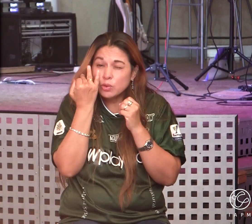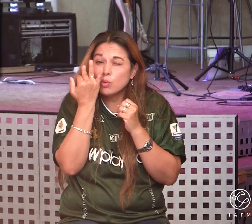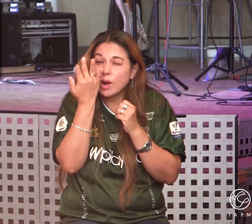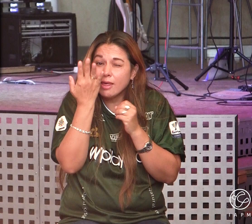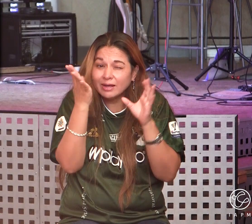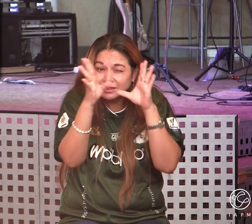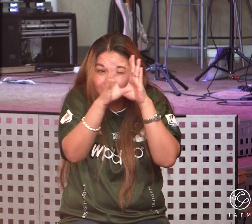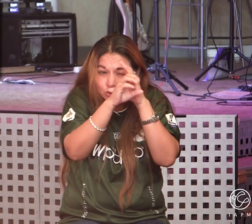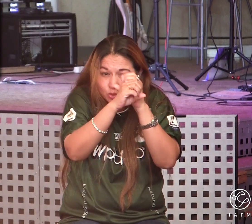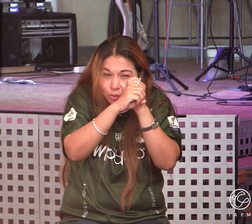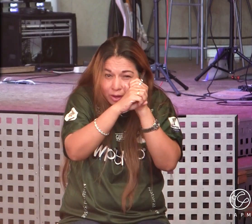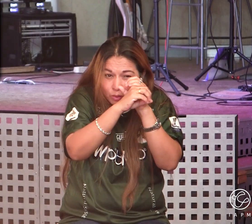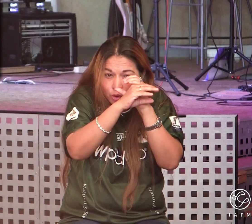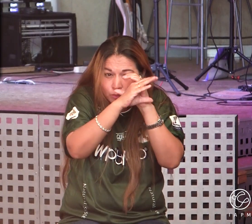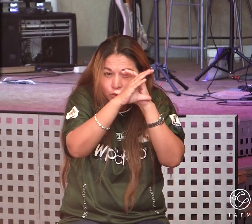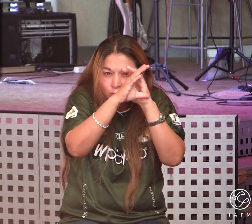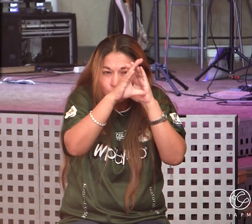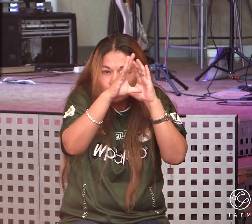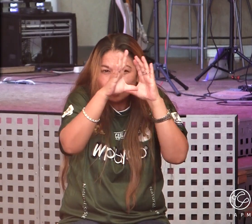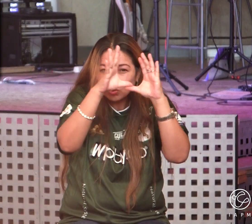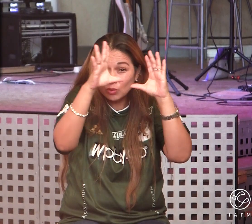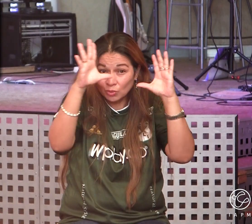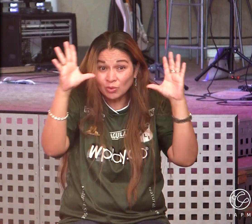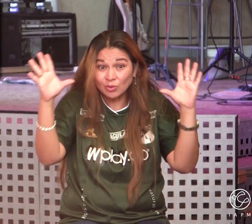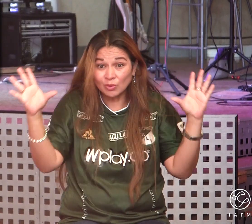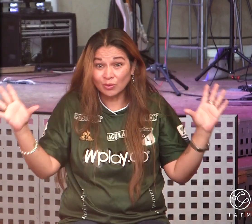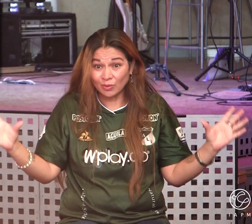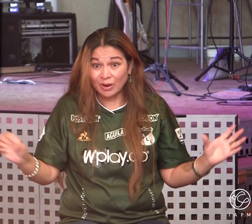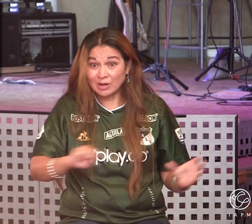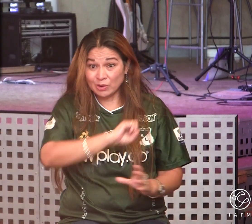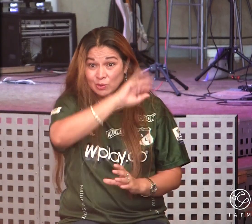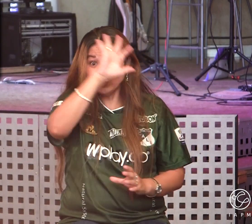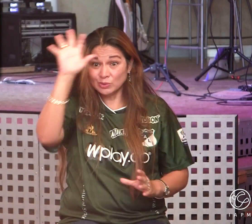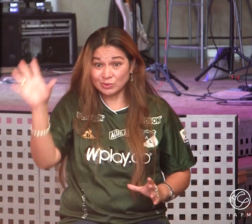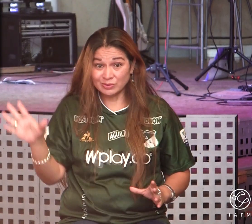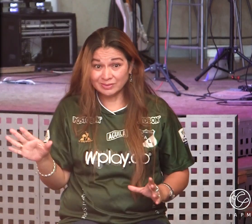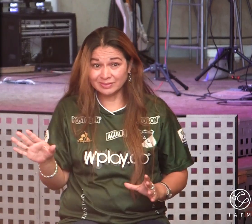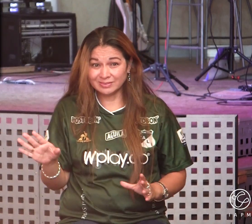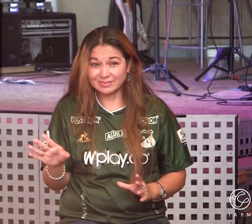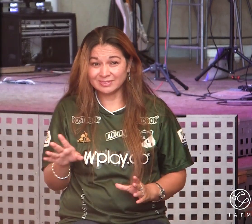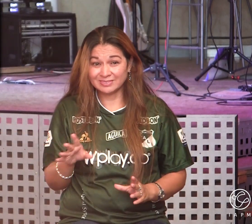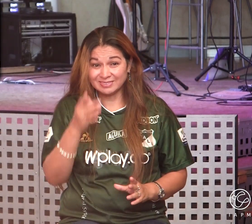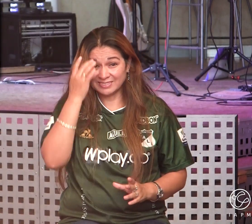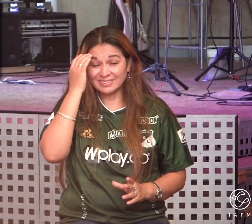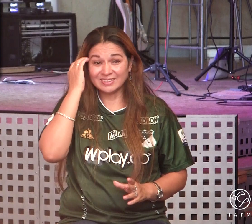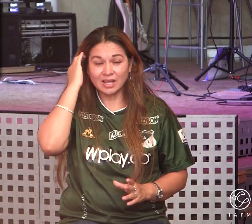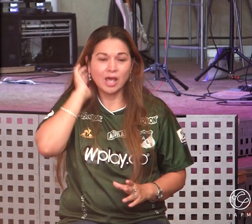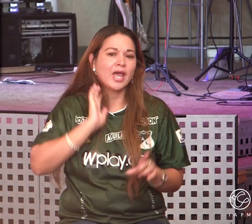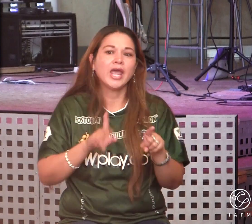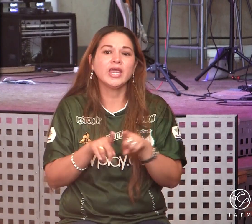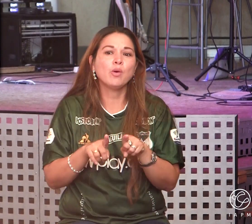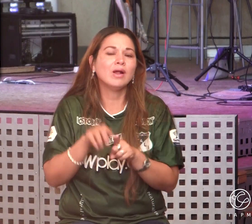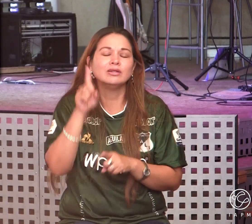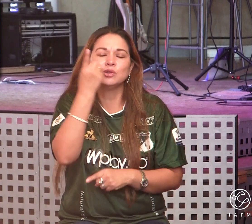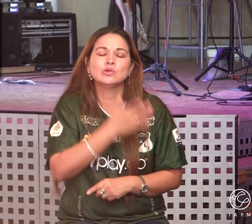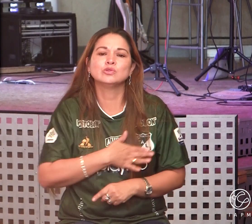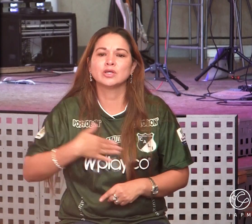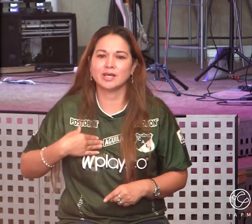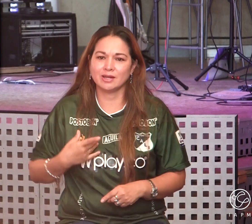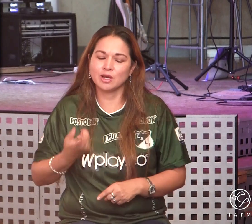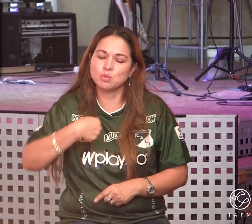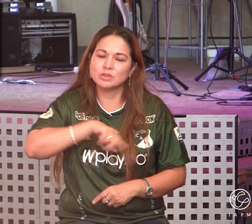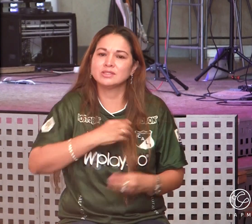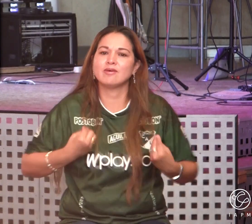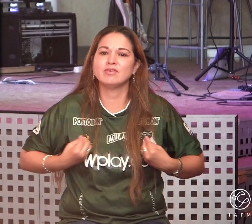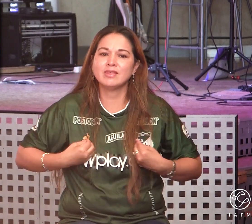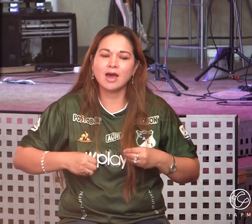ese versículo, una traducción en inglés dice, cuanto más viven, más brillan. ¿Estás escuchando esto?